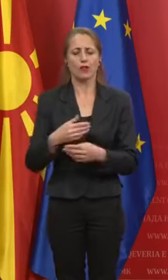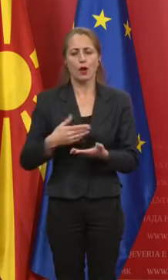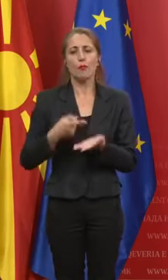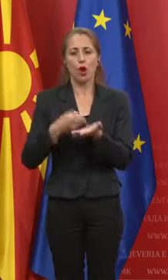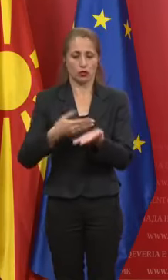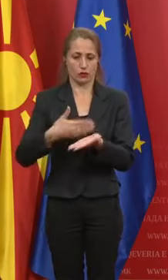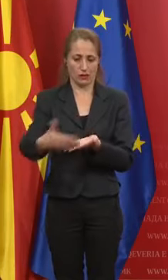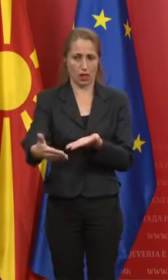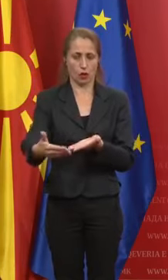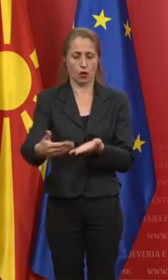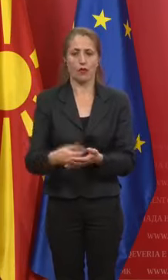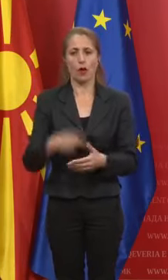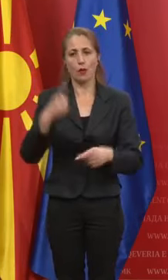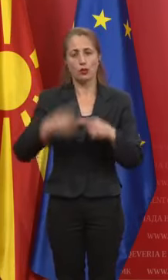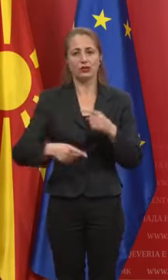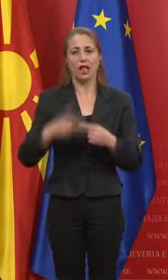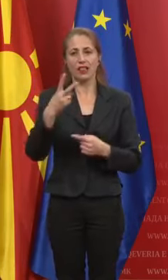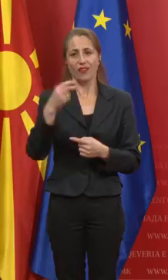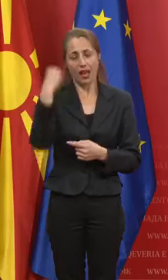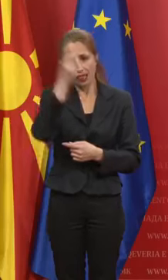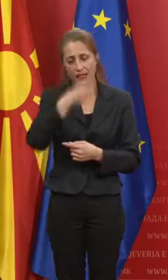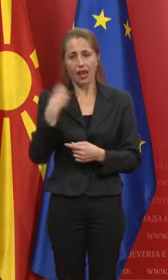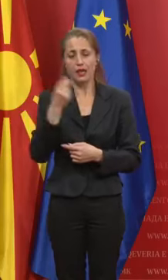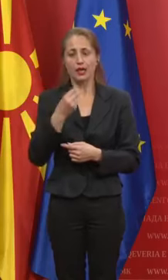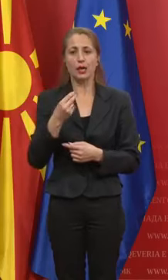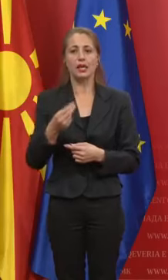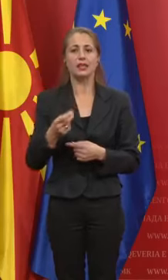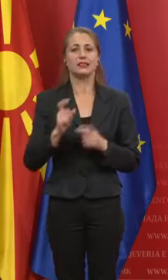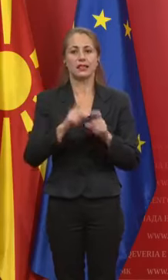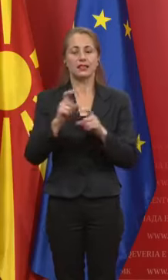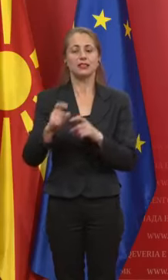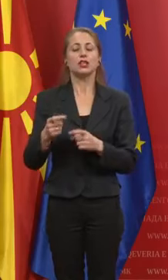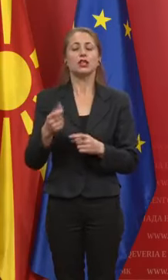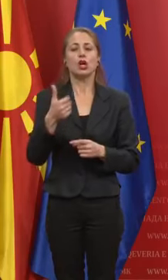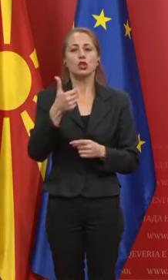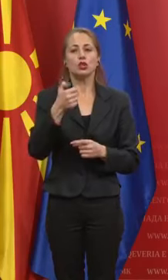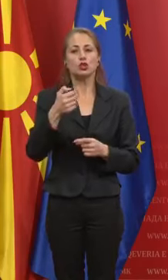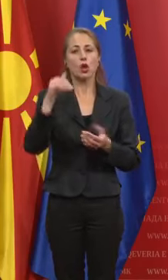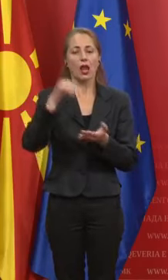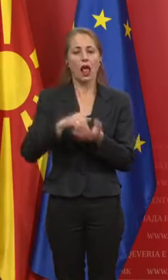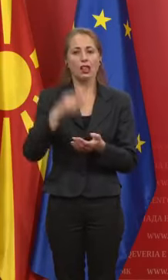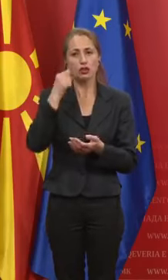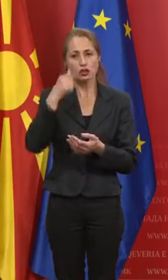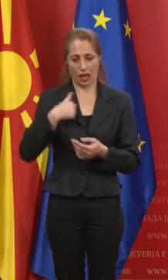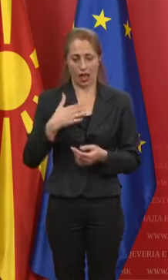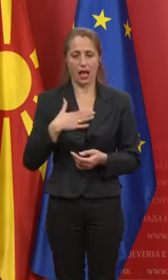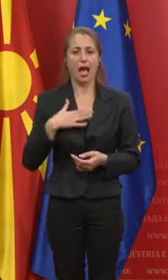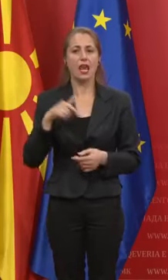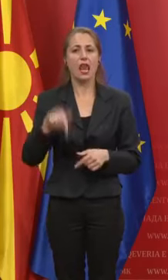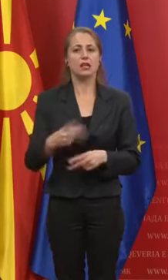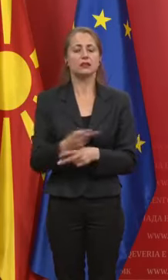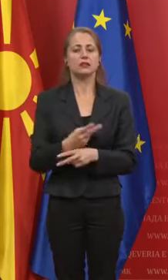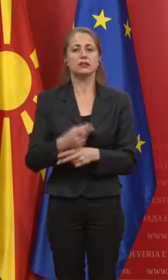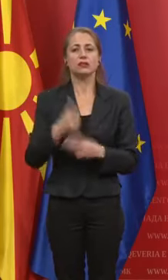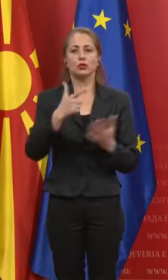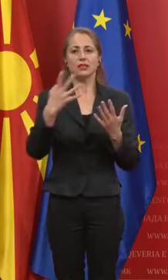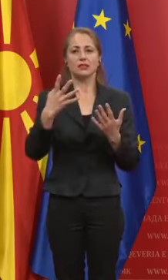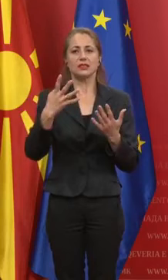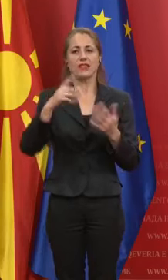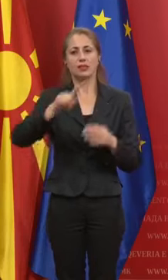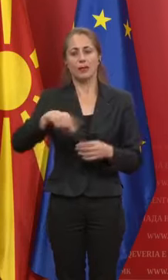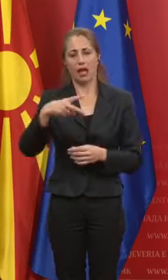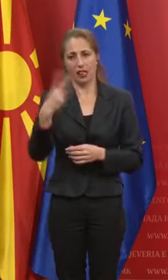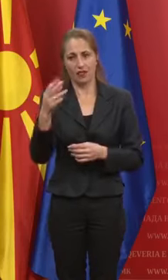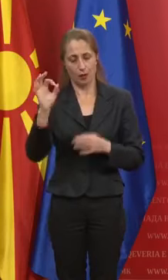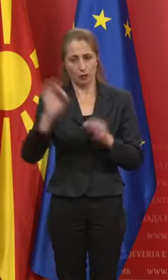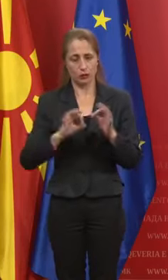следново. Последните две недели, инциденцата на 100.000 жители, кај нас изнесува 79,2.